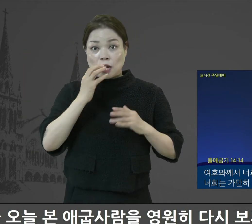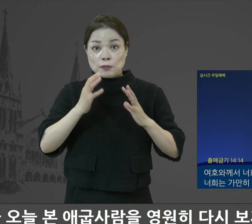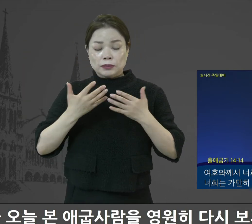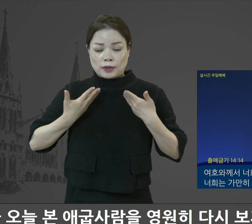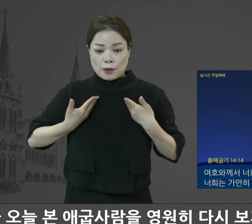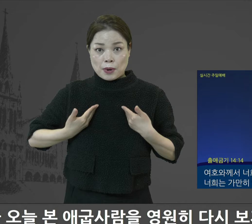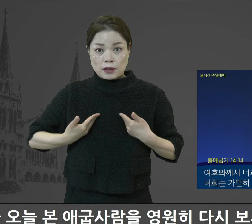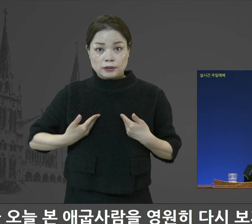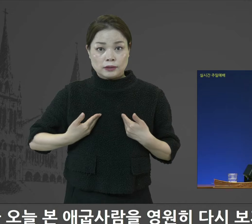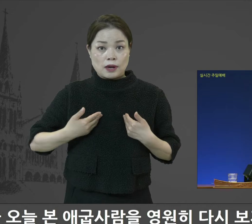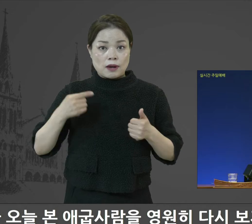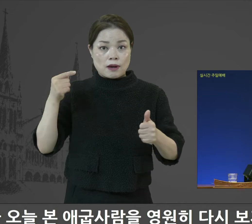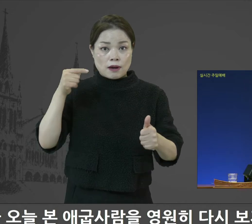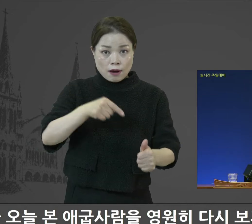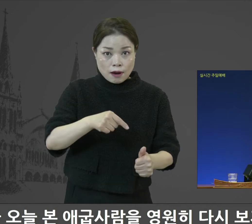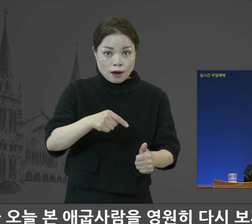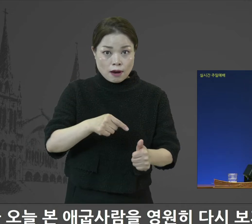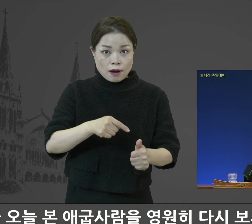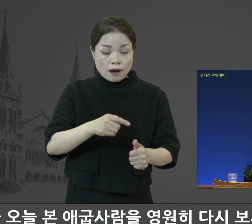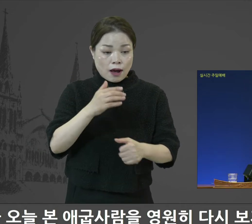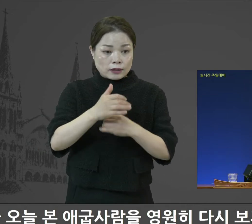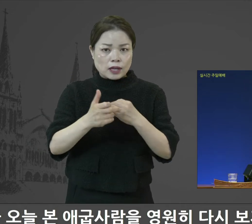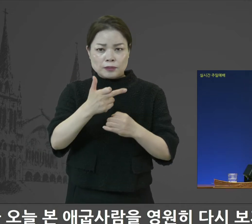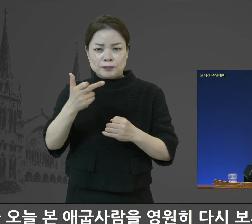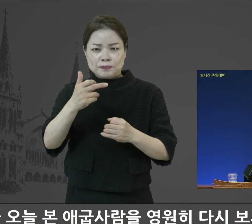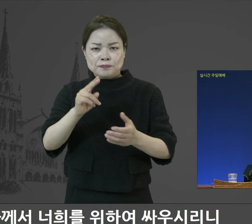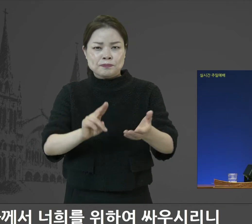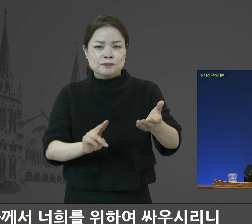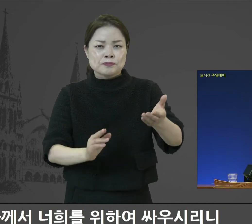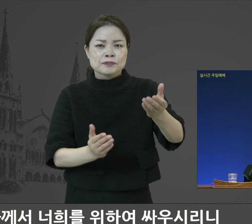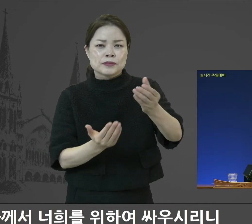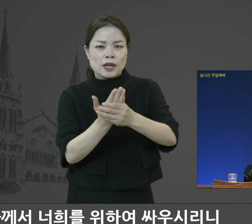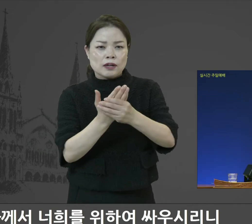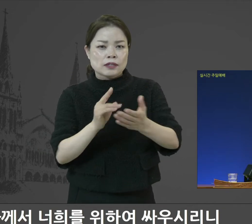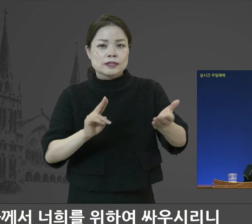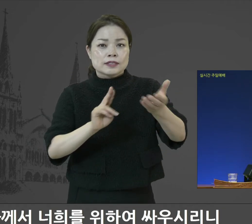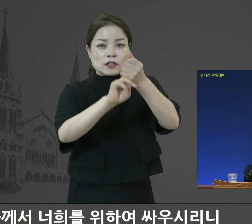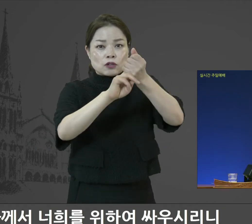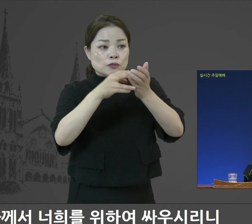있을지니라. 하나님은 큰일을 행하고 너희는 가만히 있어라.